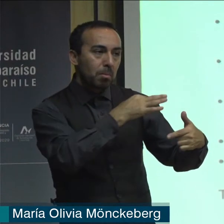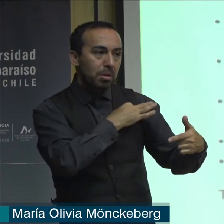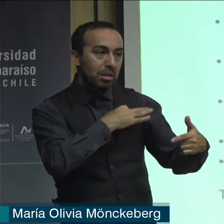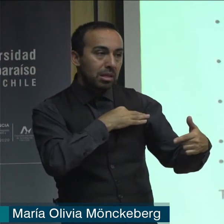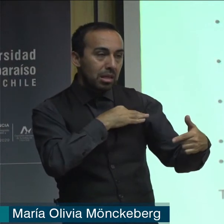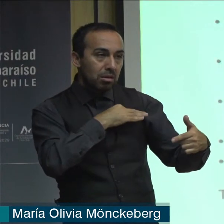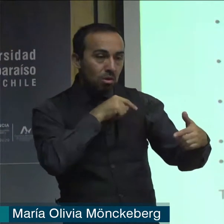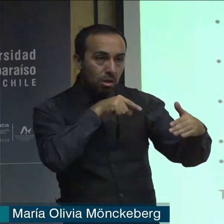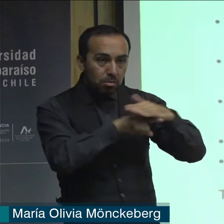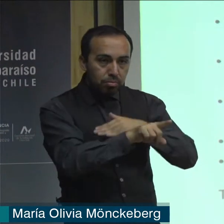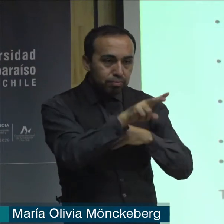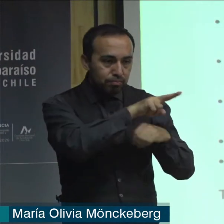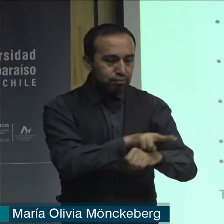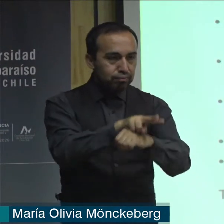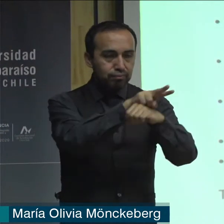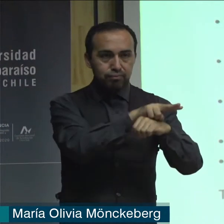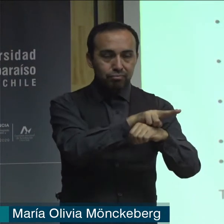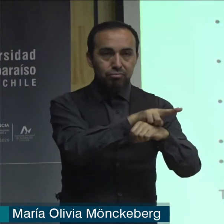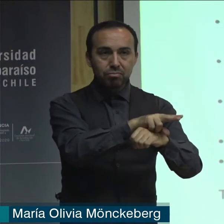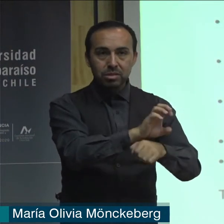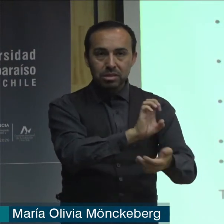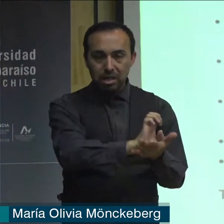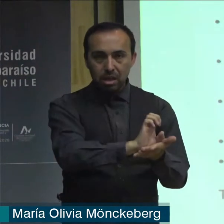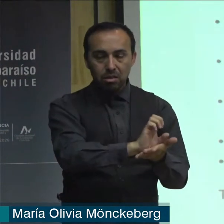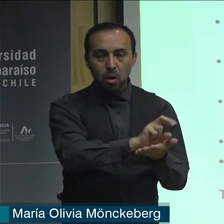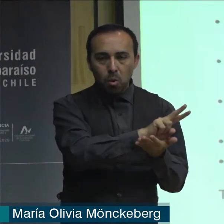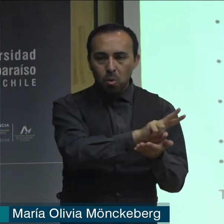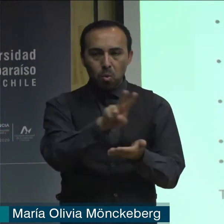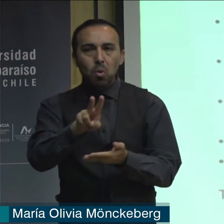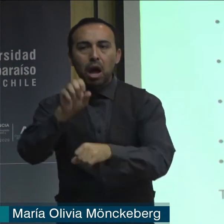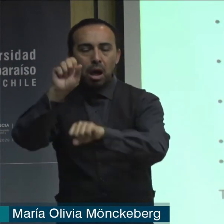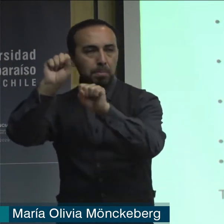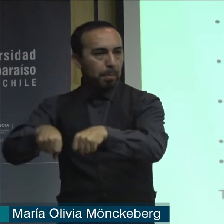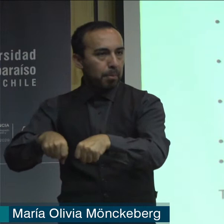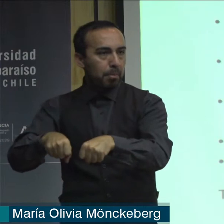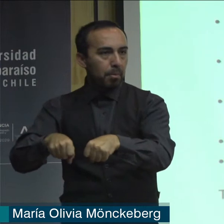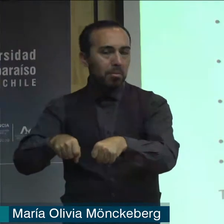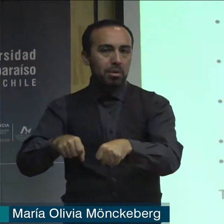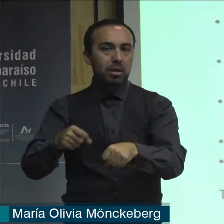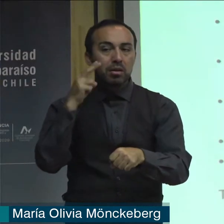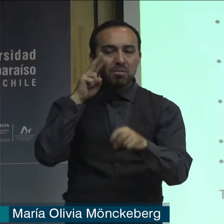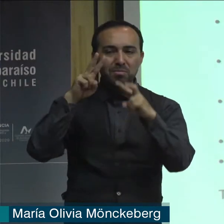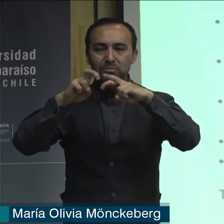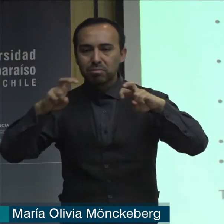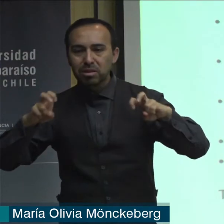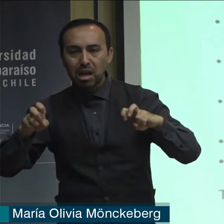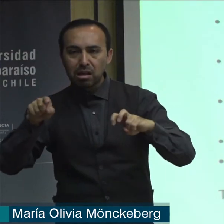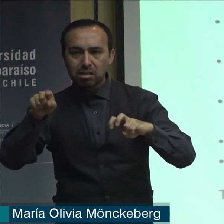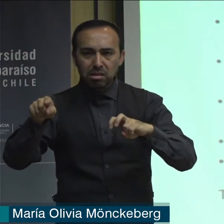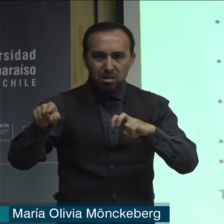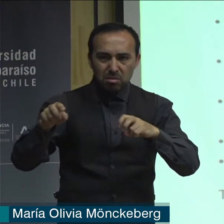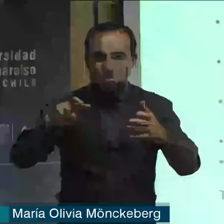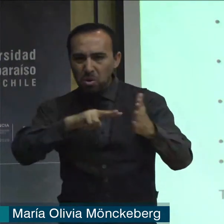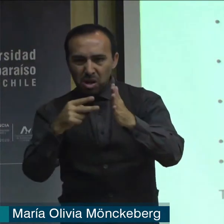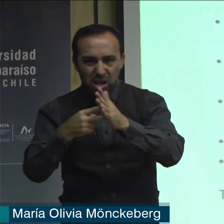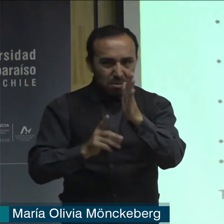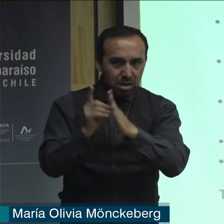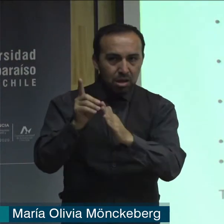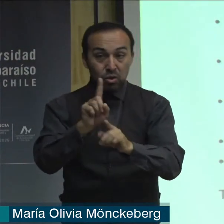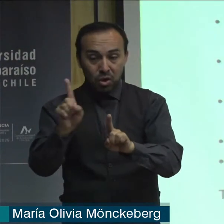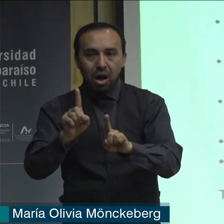las agencias incluso de seguridad sí que no fueran a hacer conflictivos estas universidades